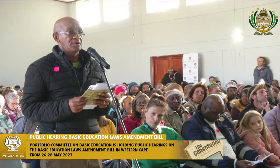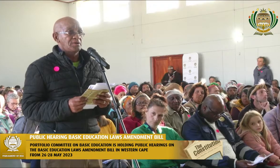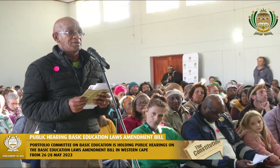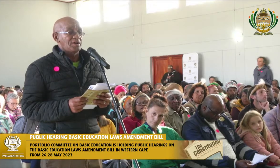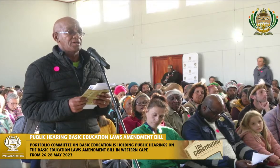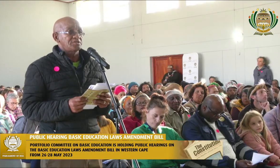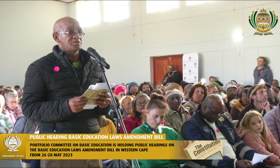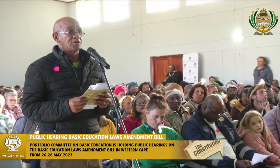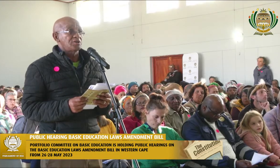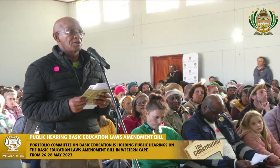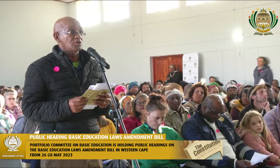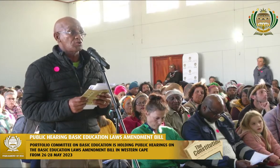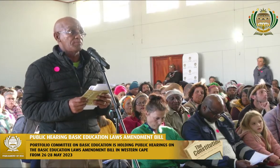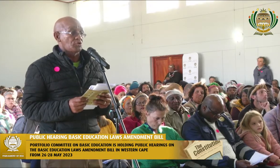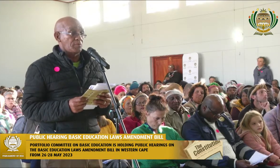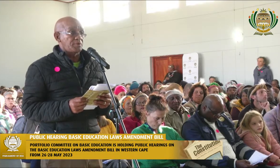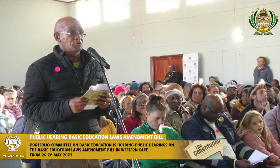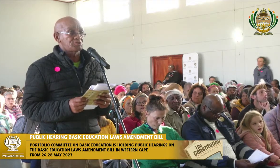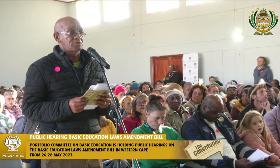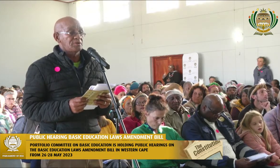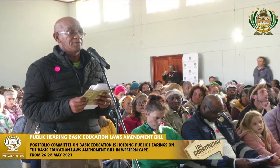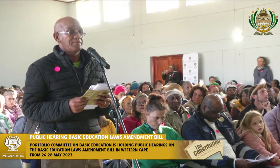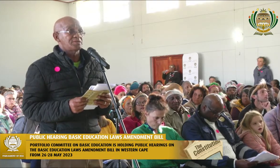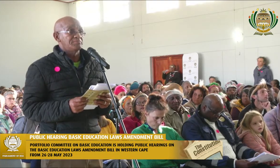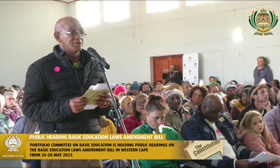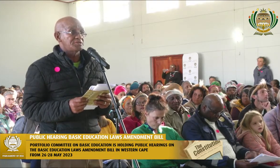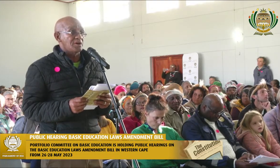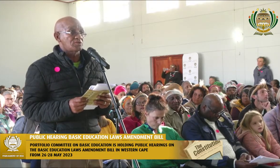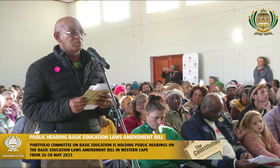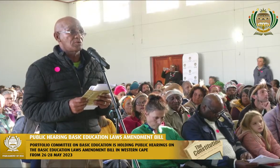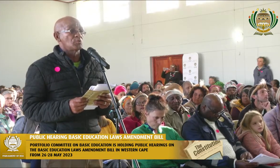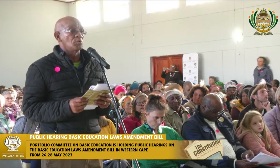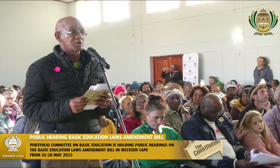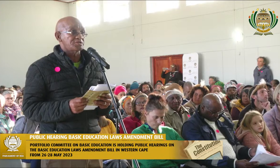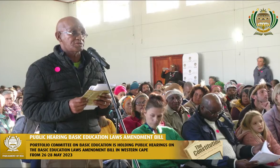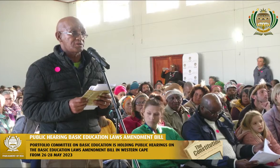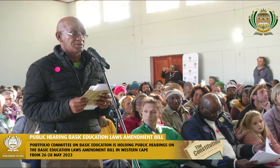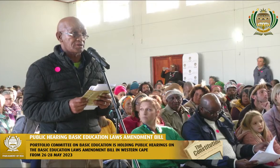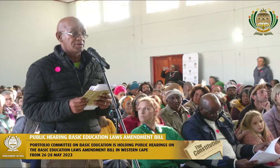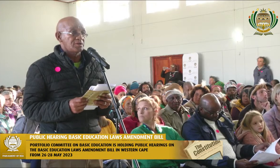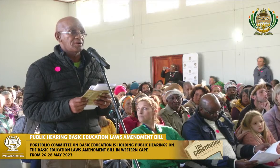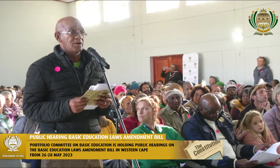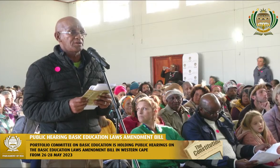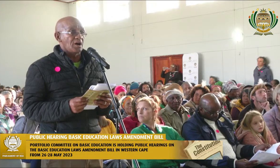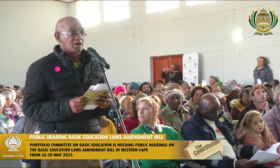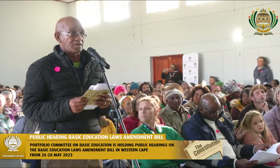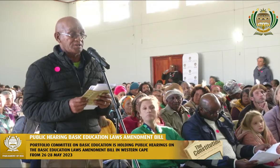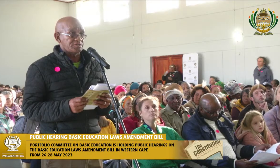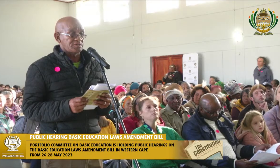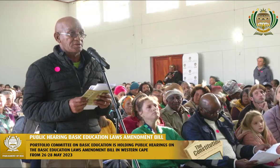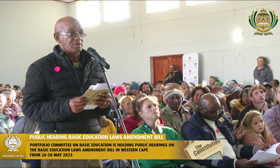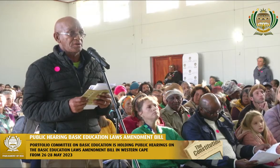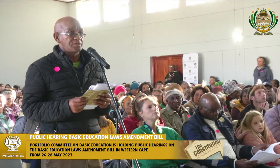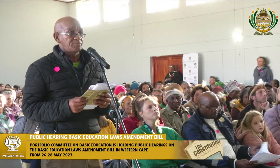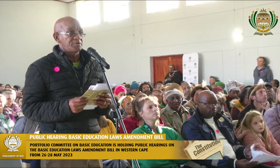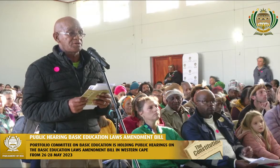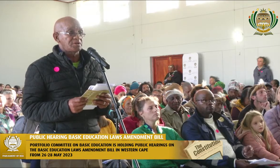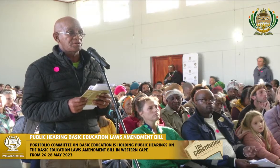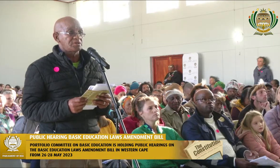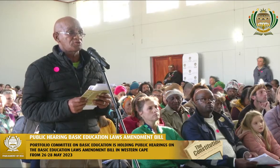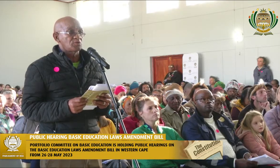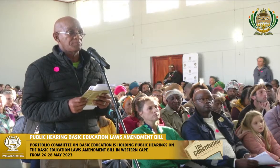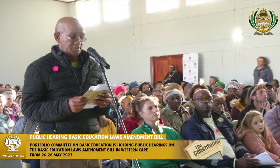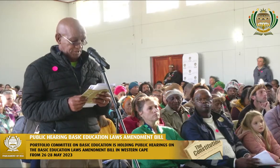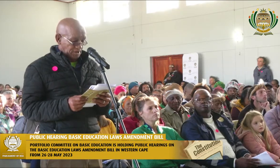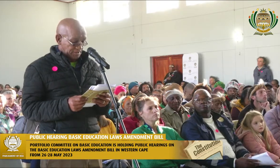nie, dan is dit 'n hele klomp drop-outs, wat die misdaad hoogste druk in die areas. En dit